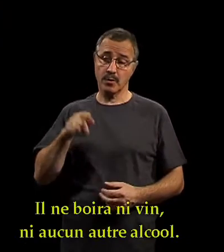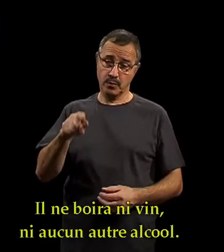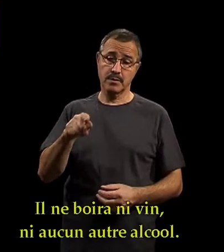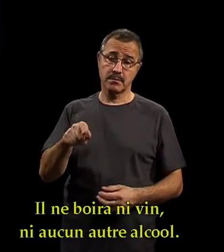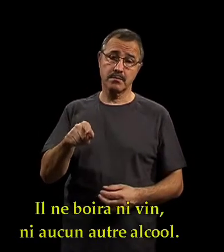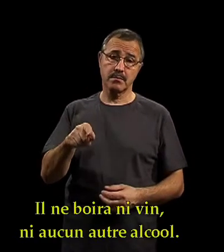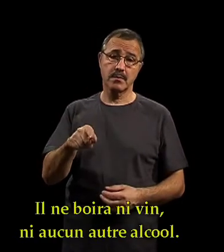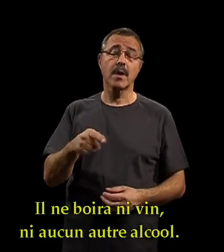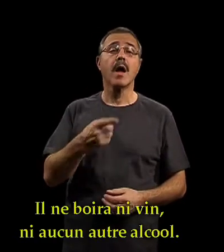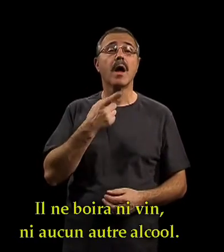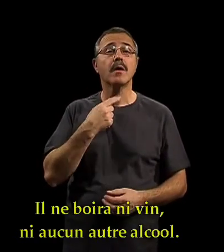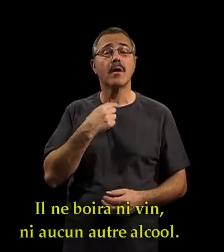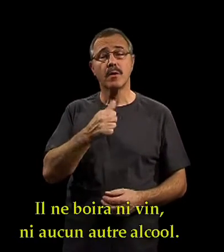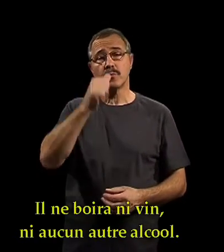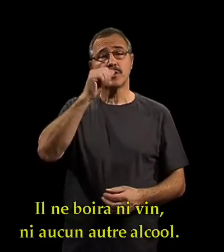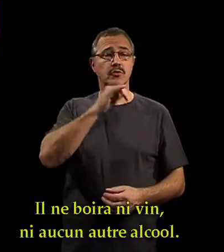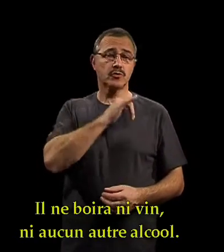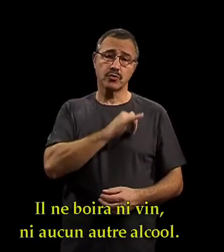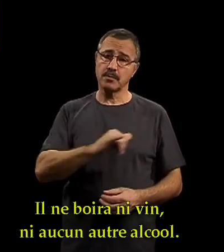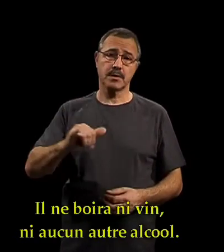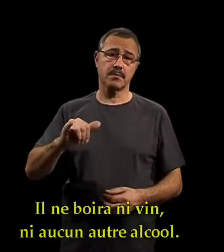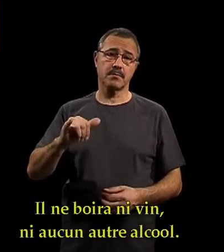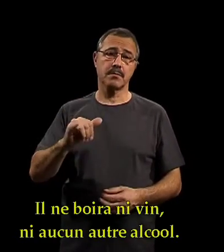Il ne boira ni vin, ni aucun autre alcool.